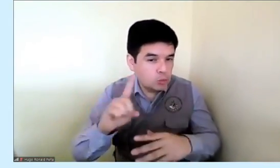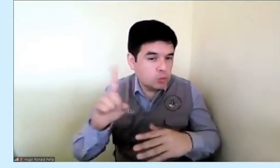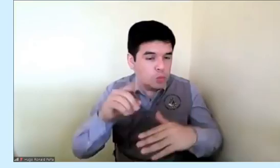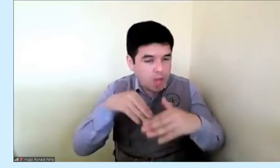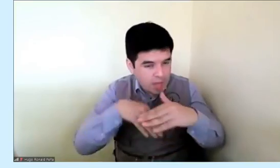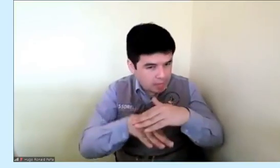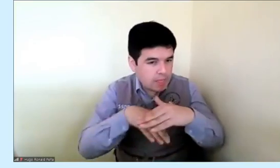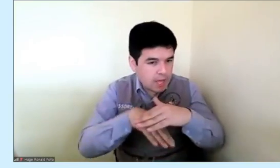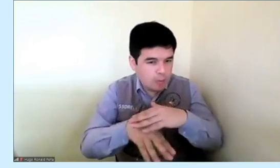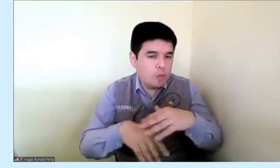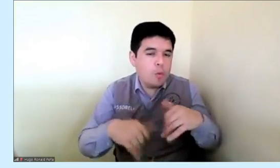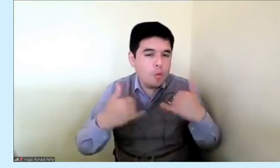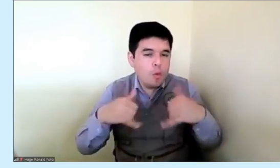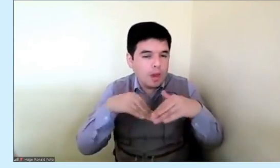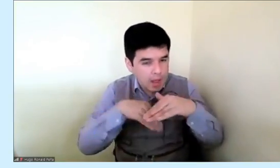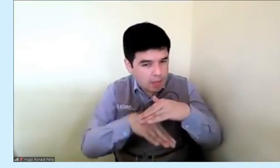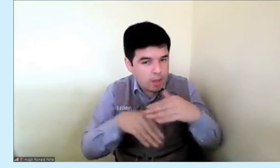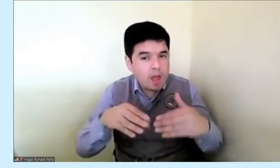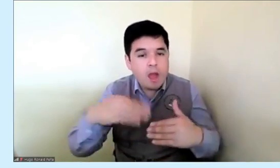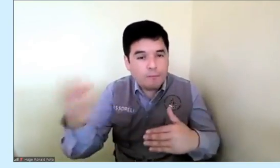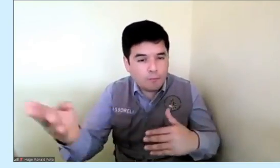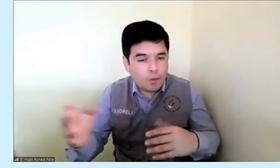Pero no afuera, en casa, dentro de casa.